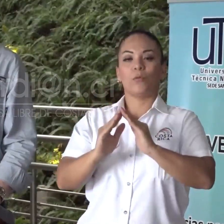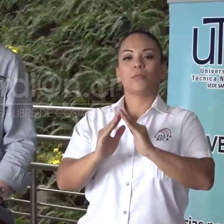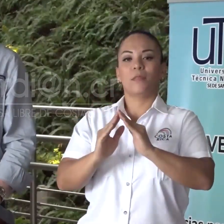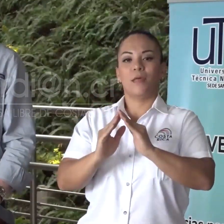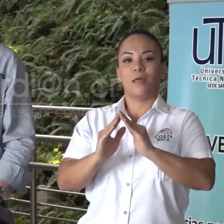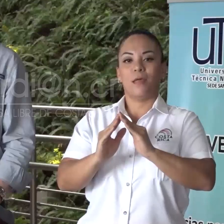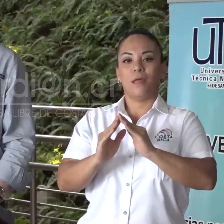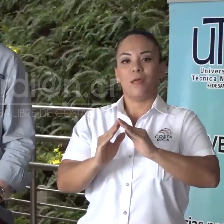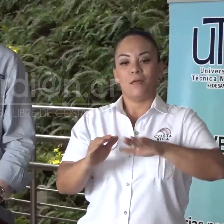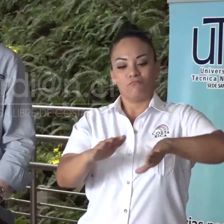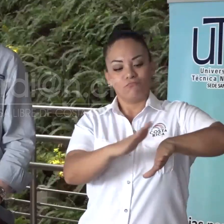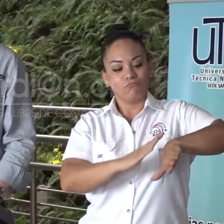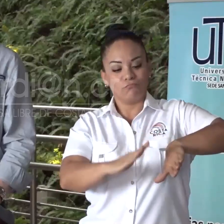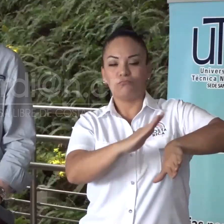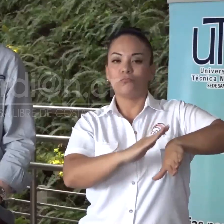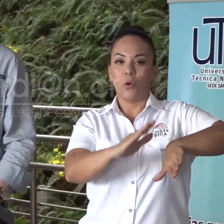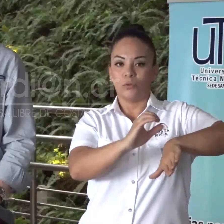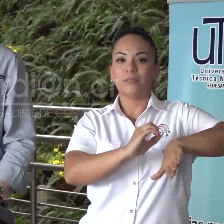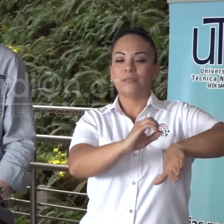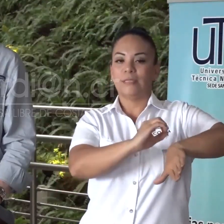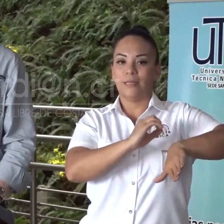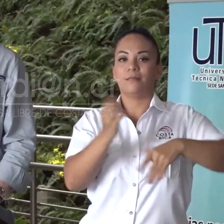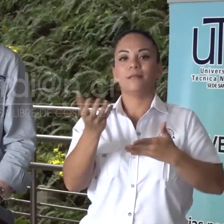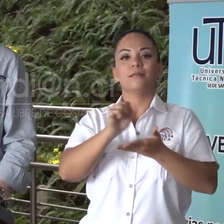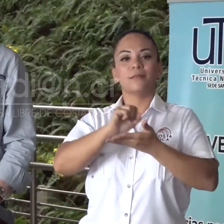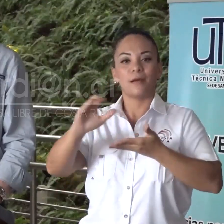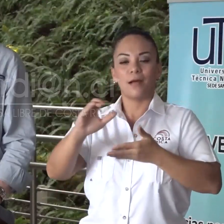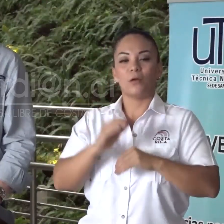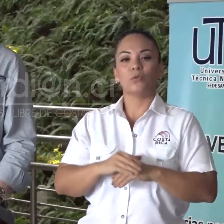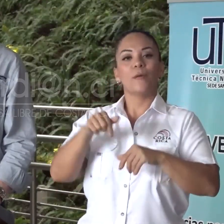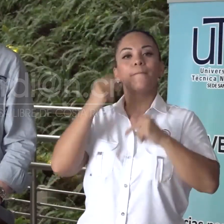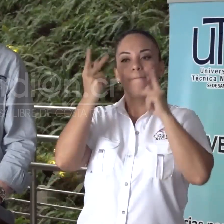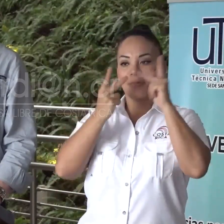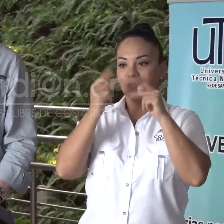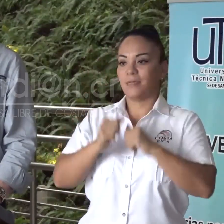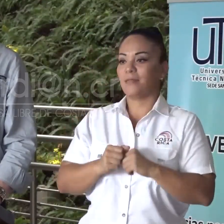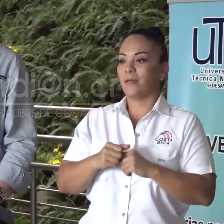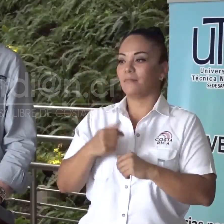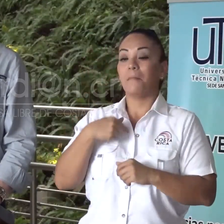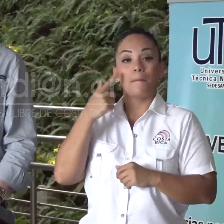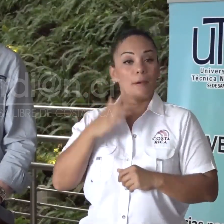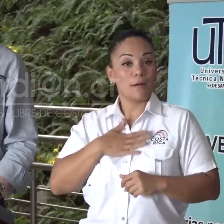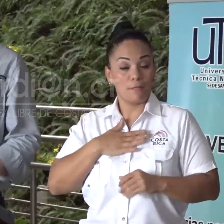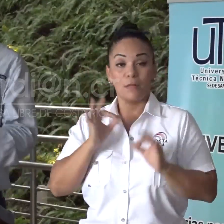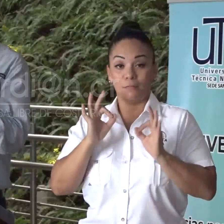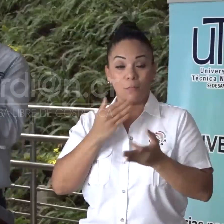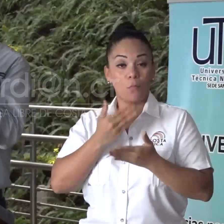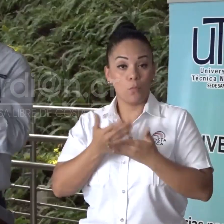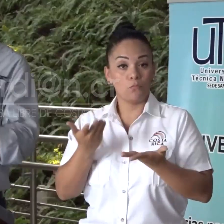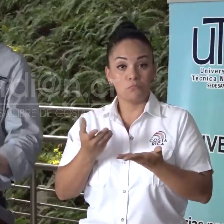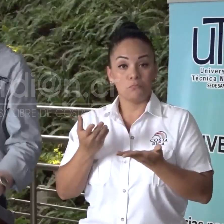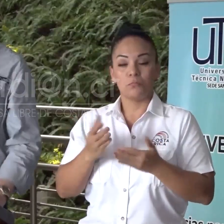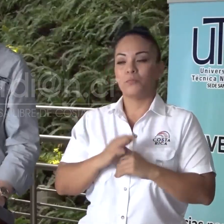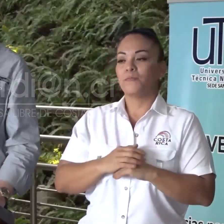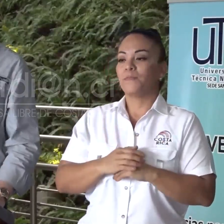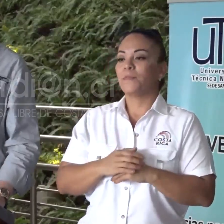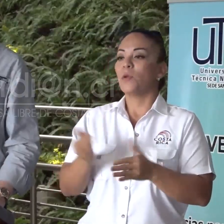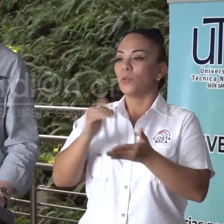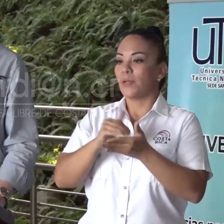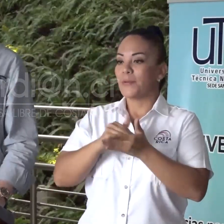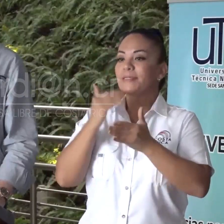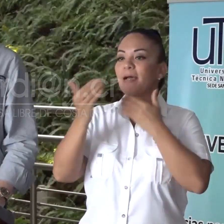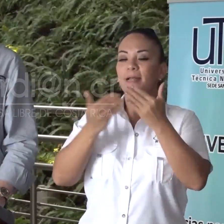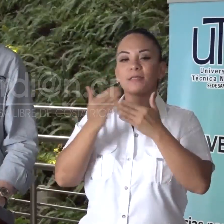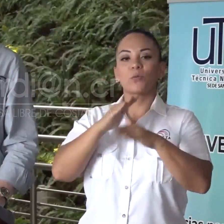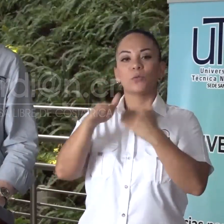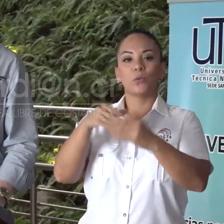Carlos, de esta visita, la cual encontré muy útil y por la cual de nuevo agradezco a